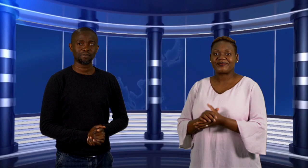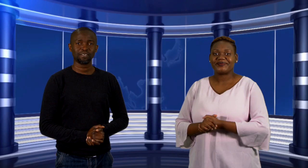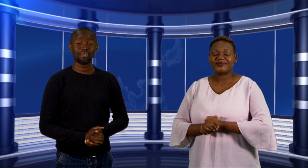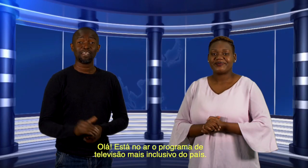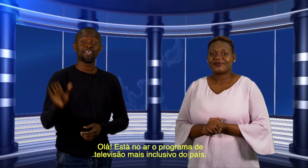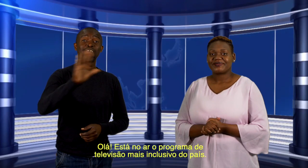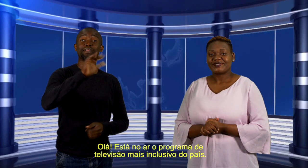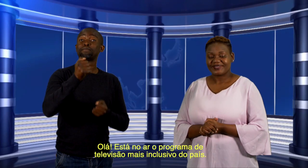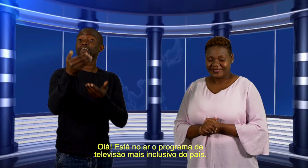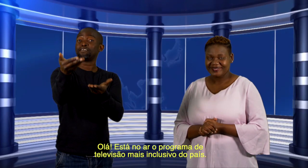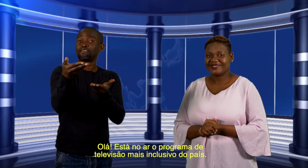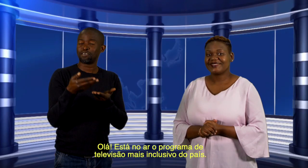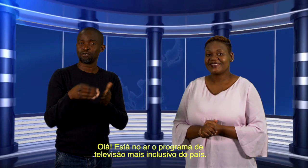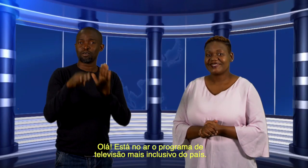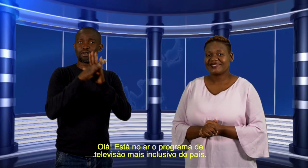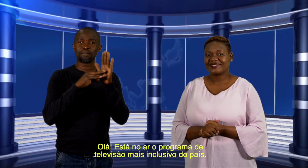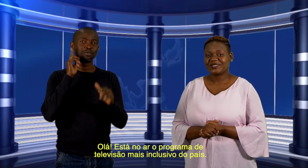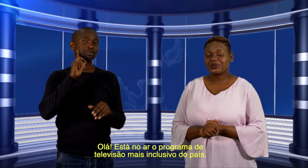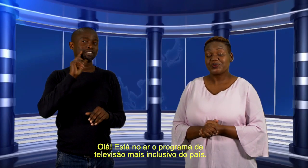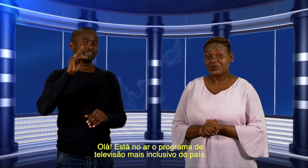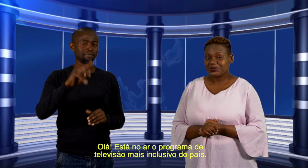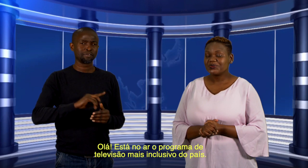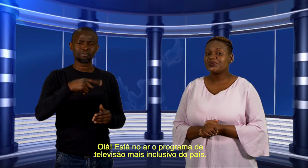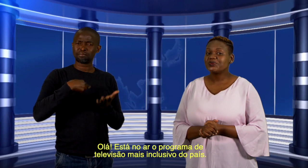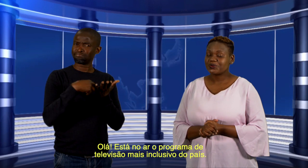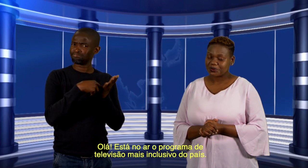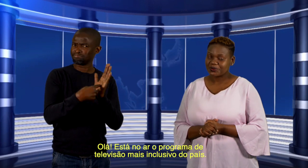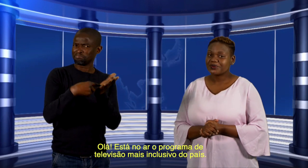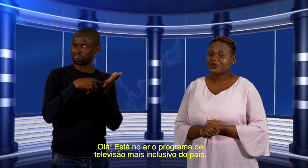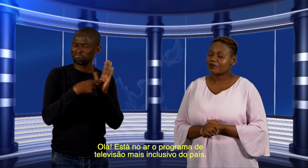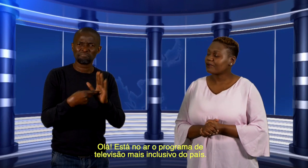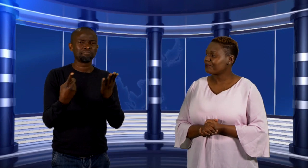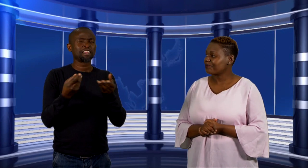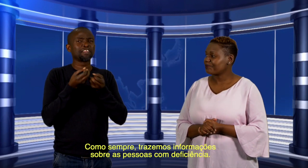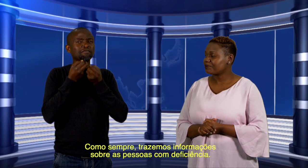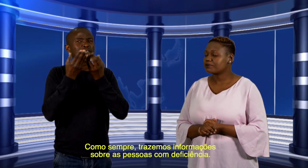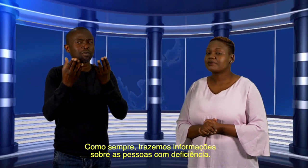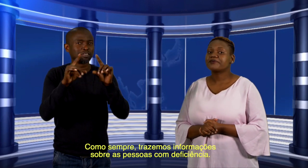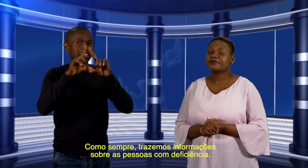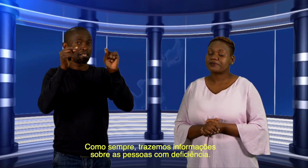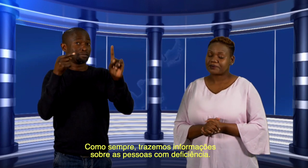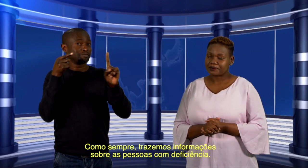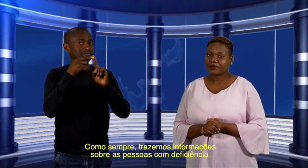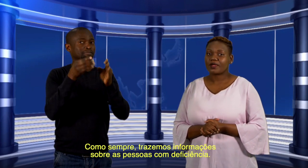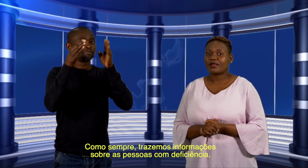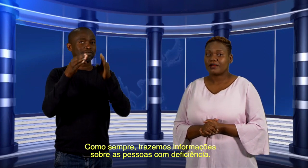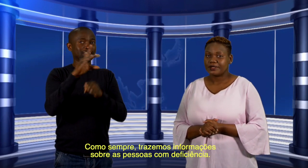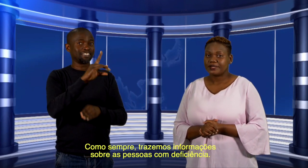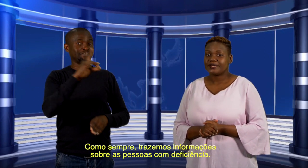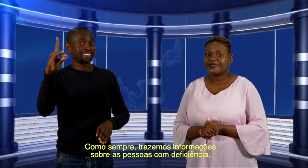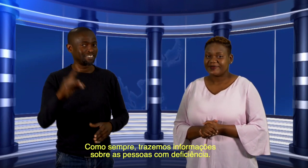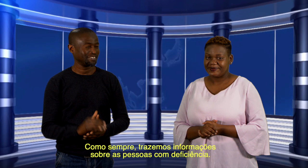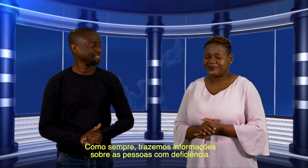Olá, está no ar o programa de televisão mais inclusivo do país. Como sempre, trazemos